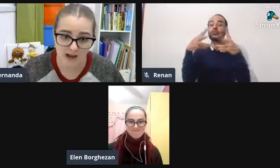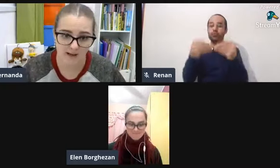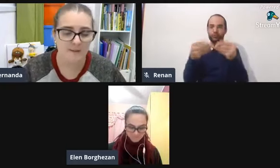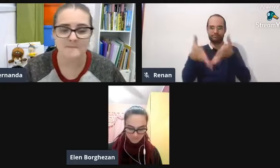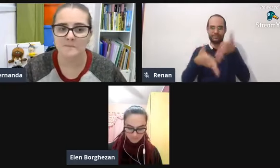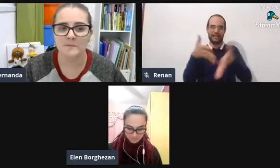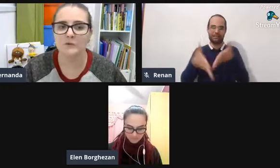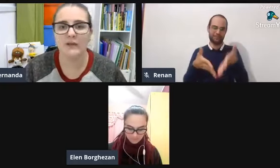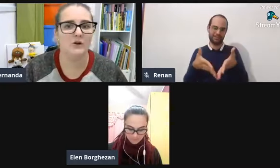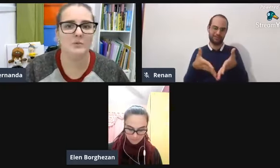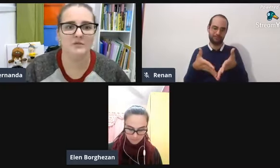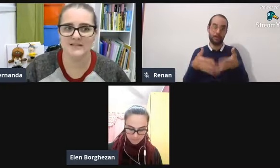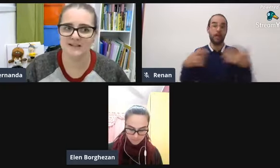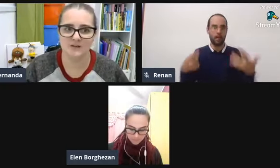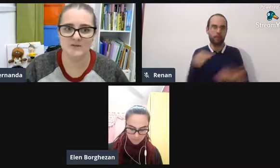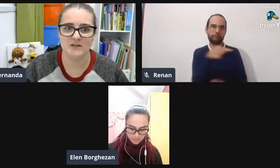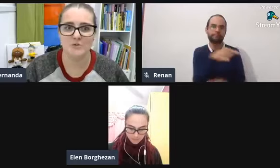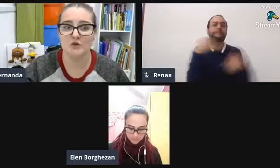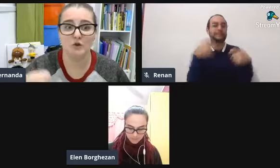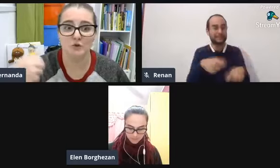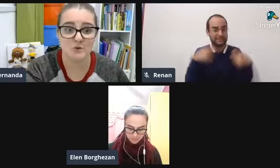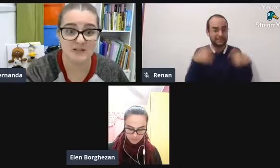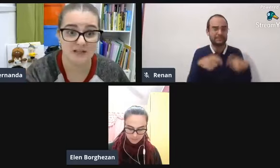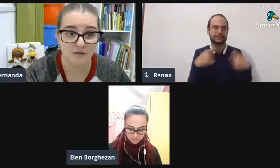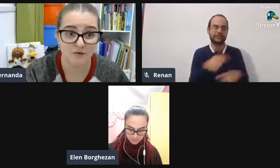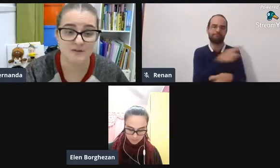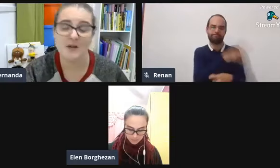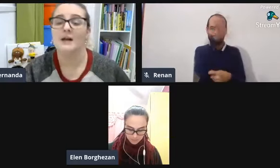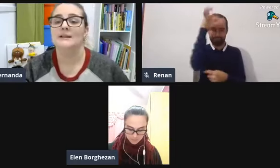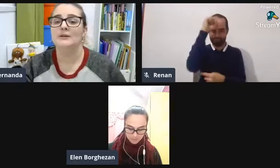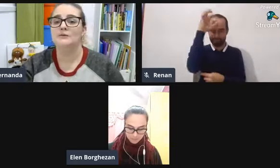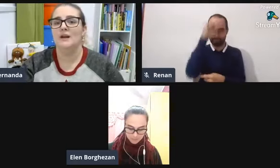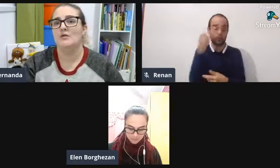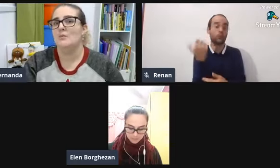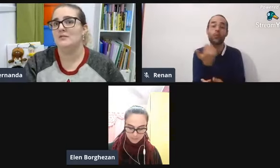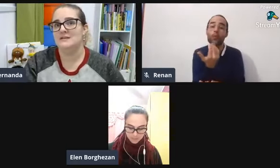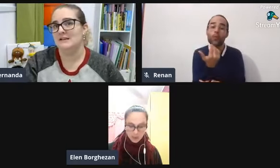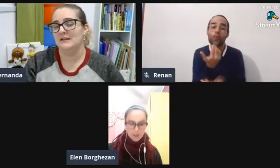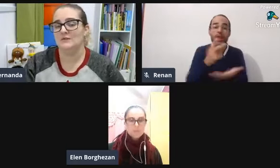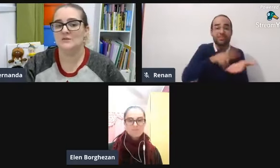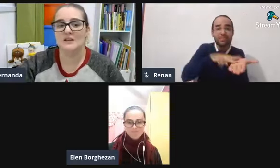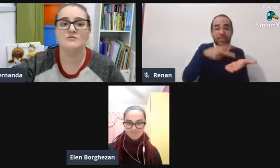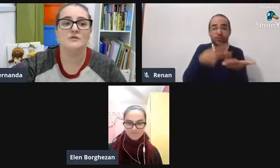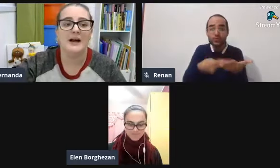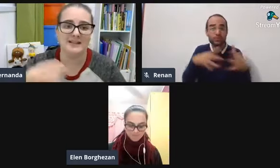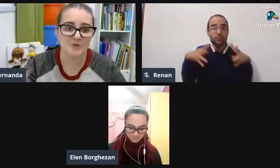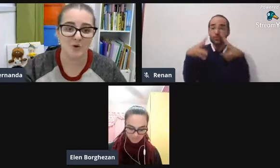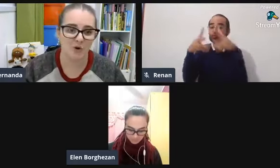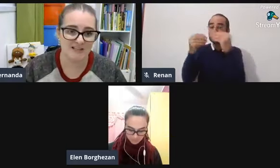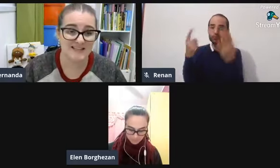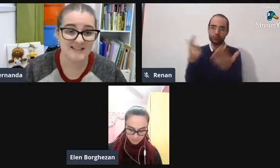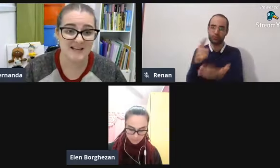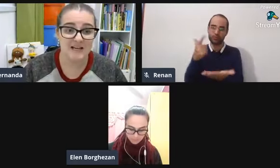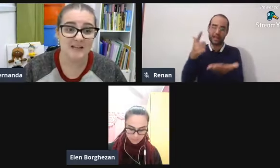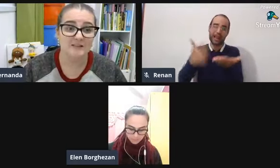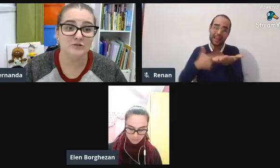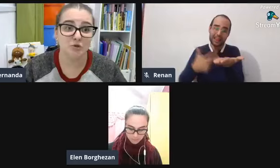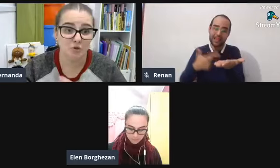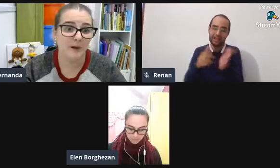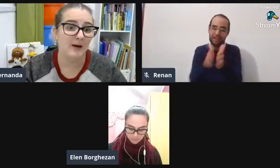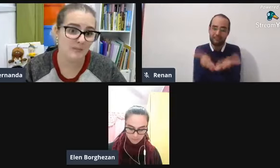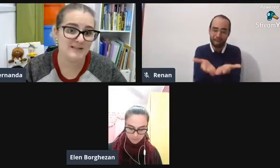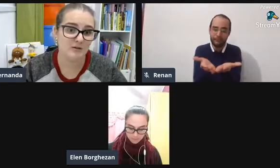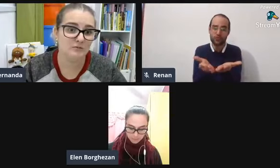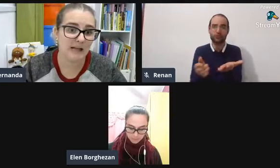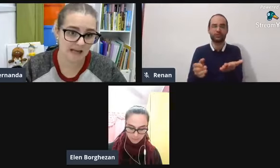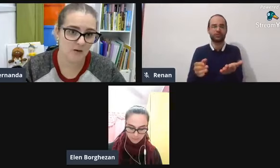precisa dominar. Não tem como fazer a tradução de todos os livros, não tem como fazer a tradução de várias coisas,